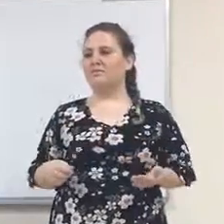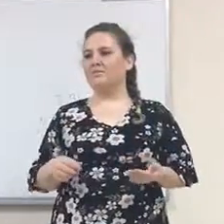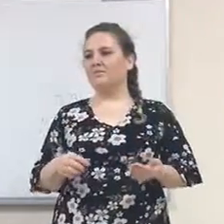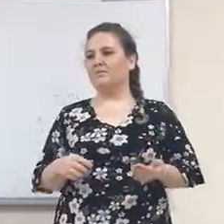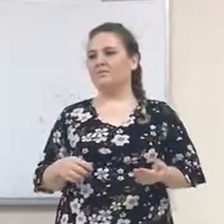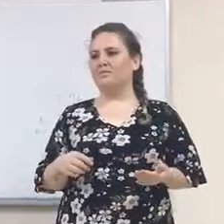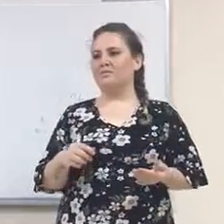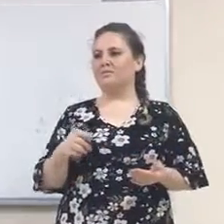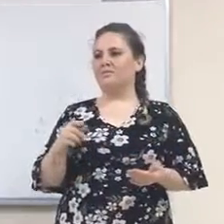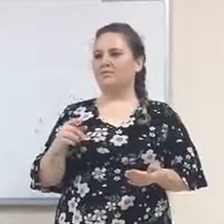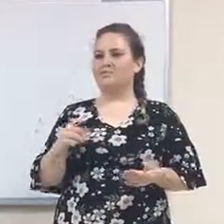kuvvet, güç,